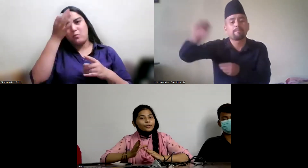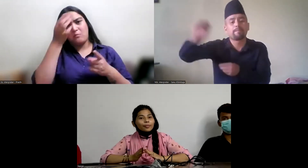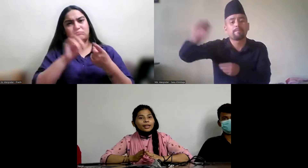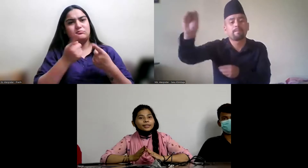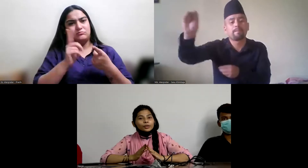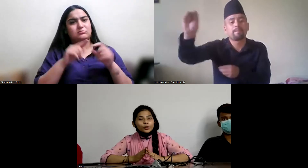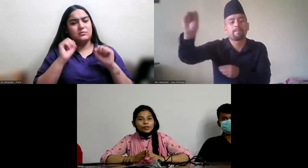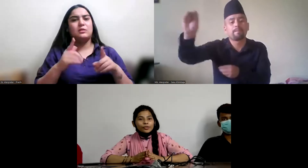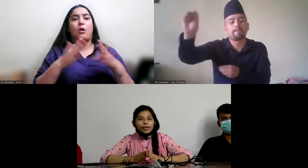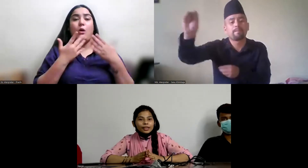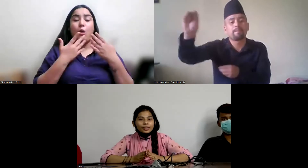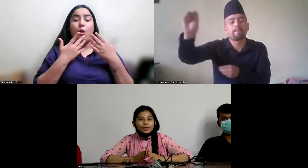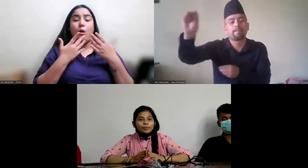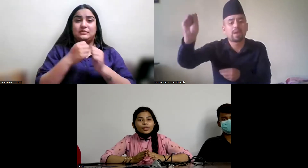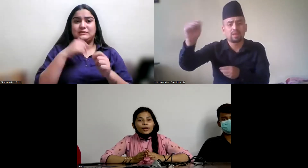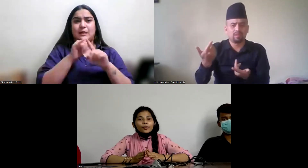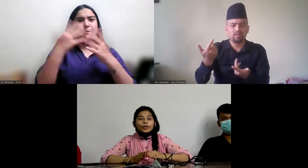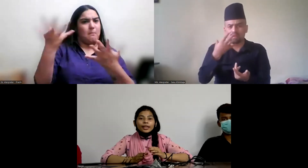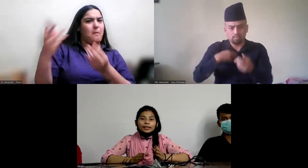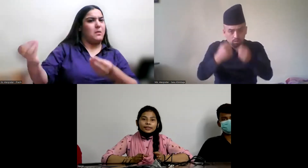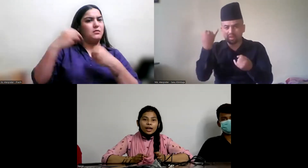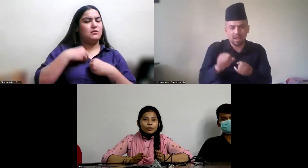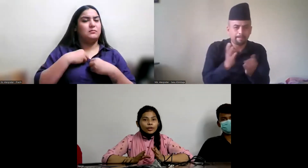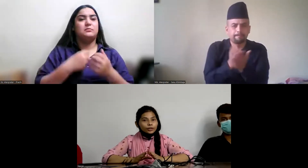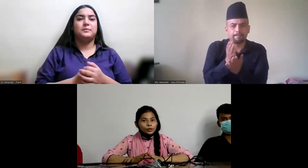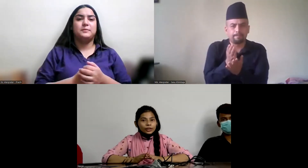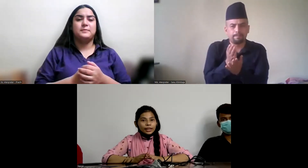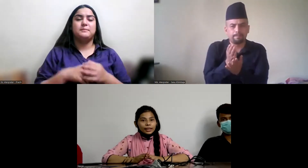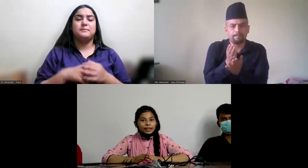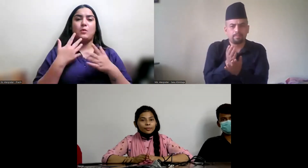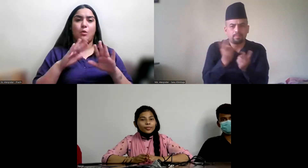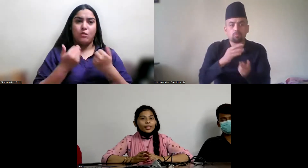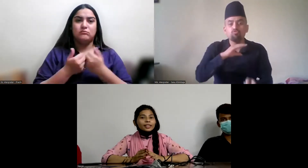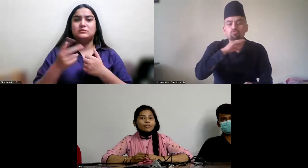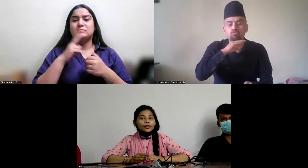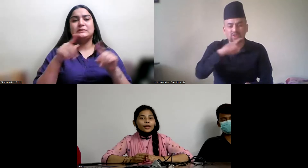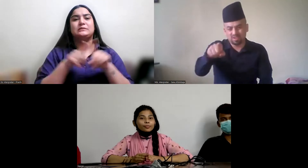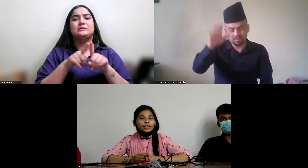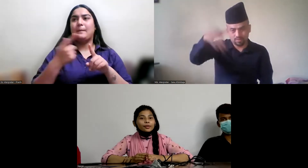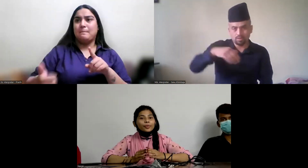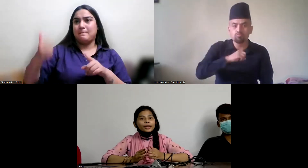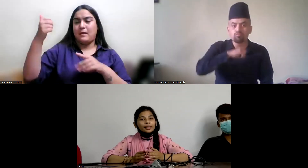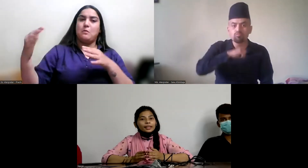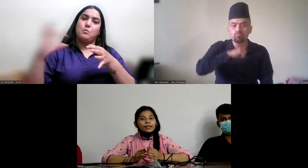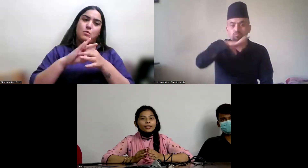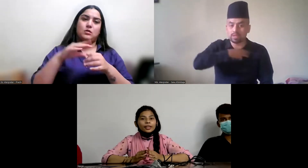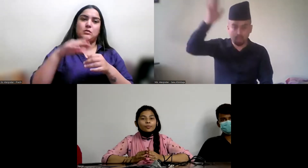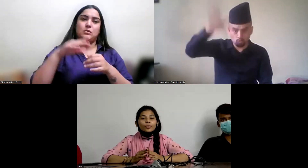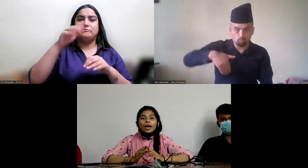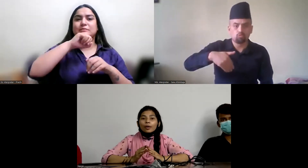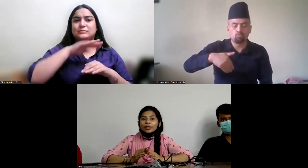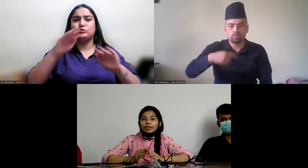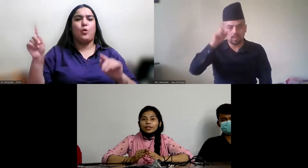और वे हमारे साथ रूखा व्यवहार करते। वो कहते जाओ वयस्कों के साथ आना, या फिर वे हमसे बड़ी देर तक